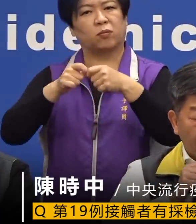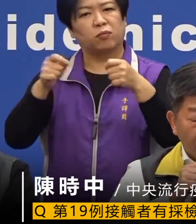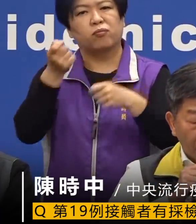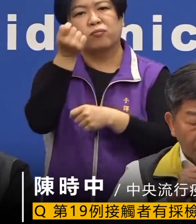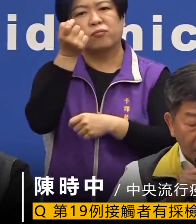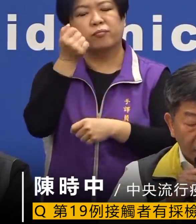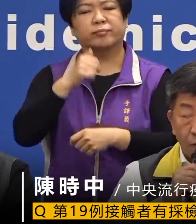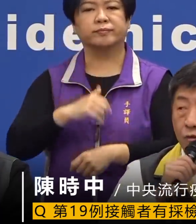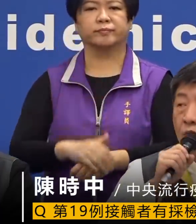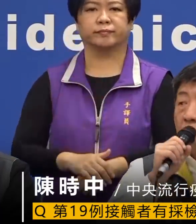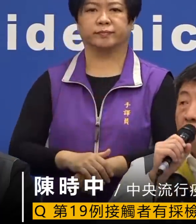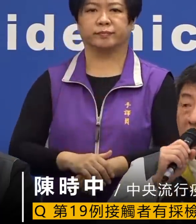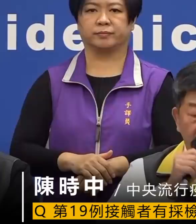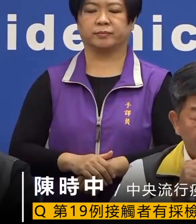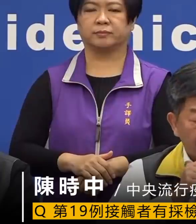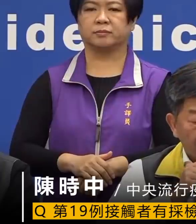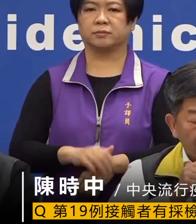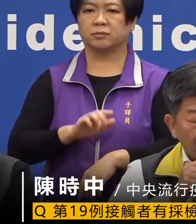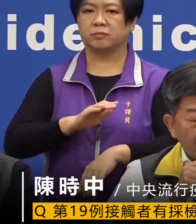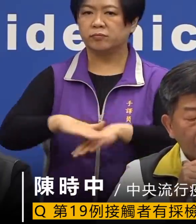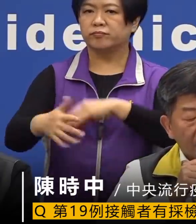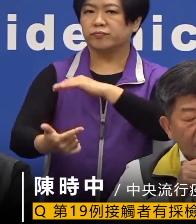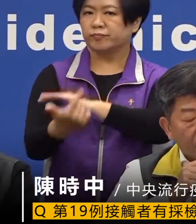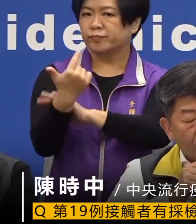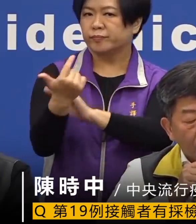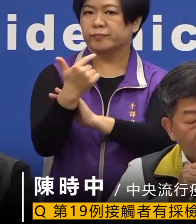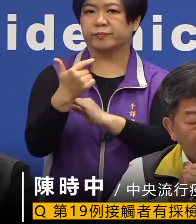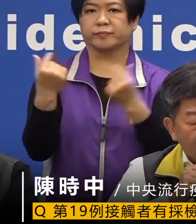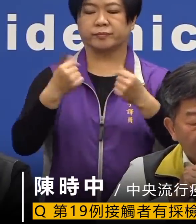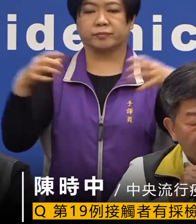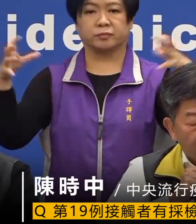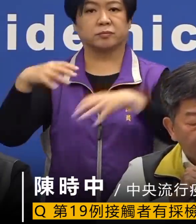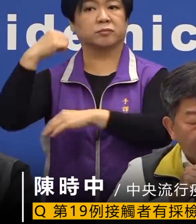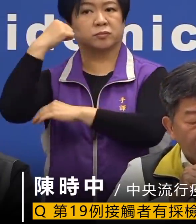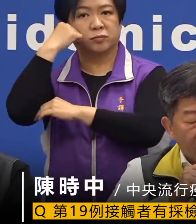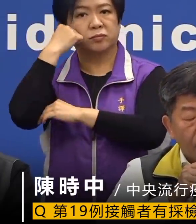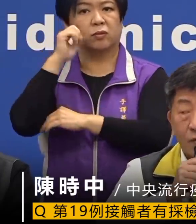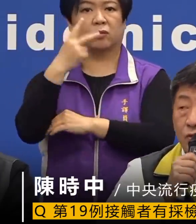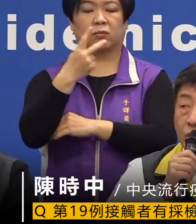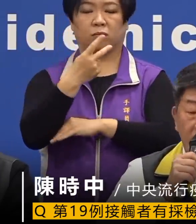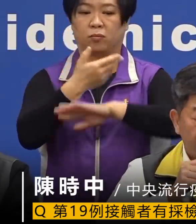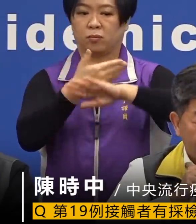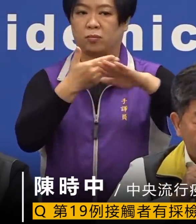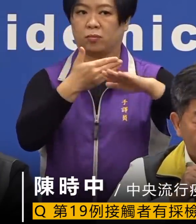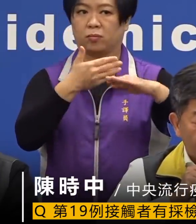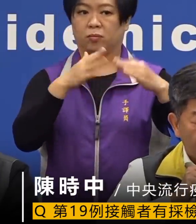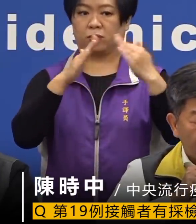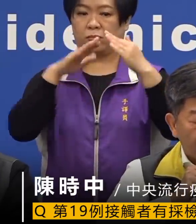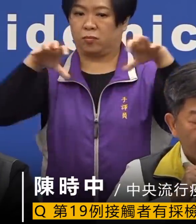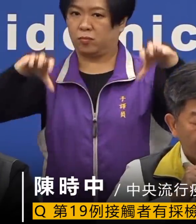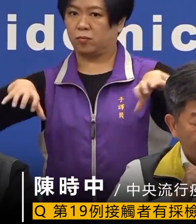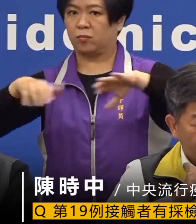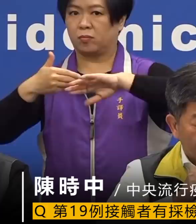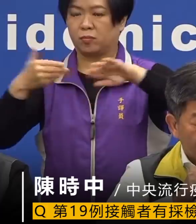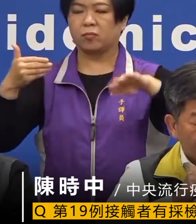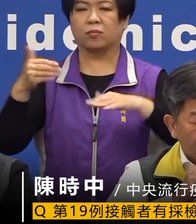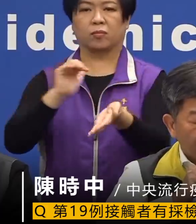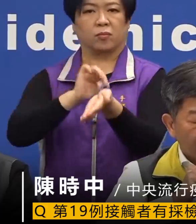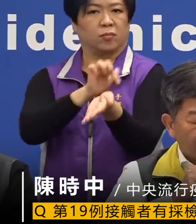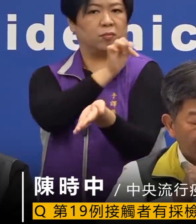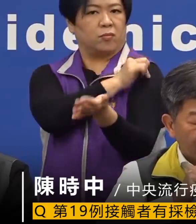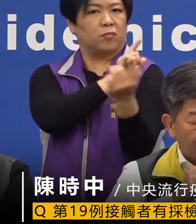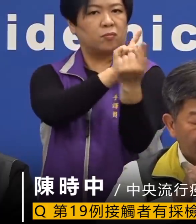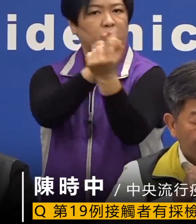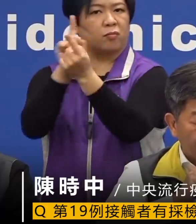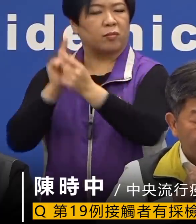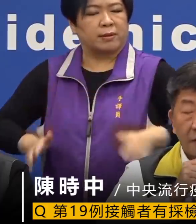点，好，不过我们都尽速把这些不管是同住的家属或非同住的家属或医护的接触者